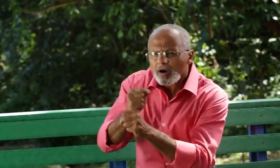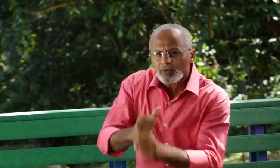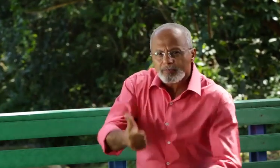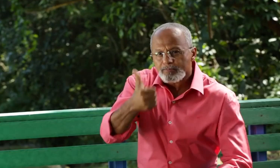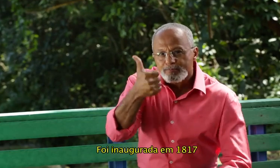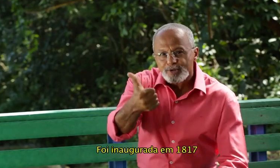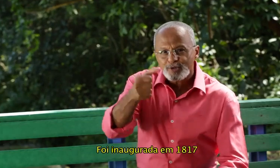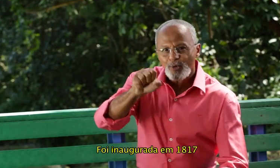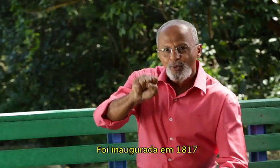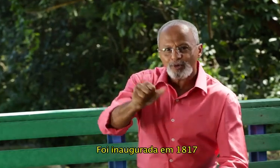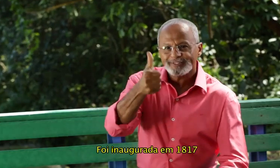Foi inaugurada em